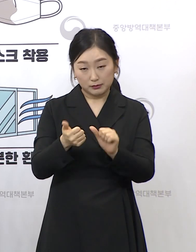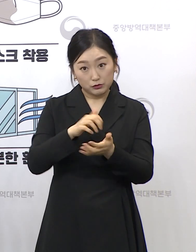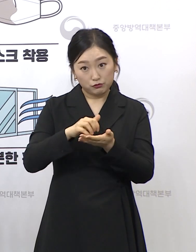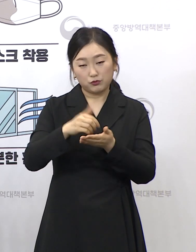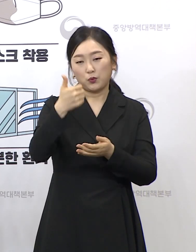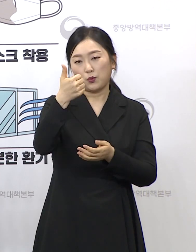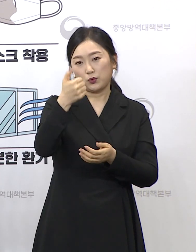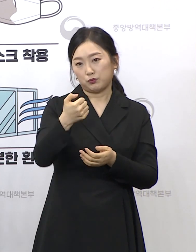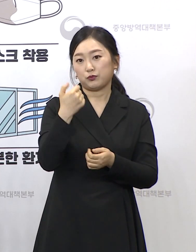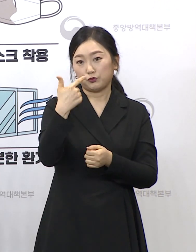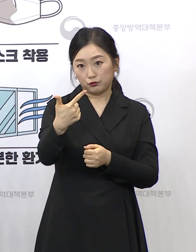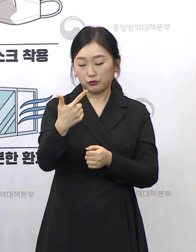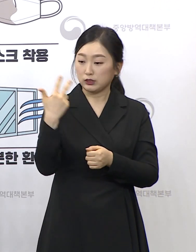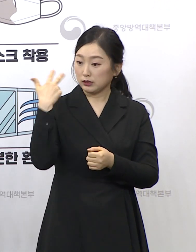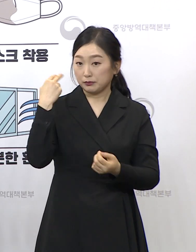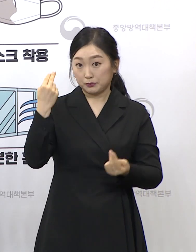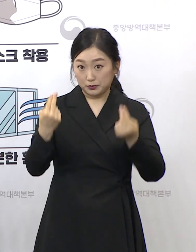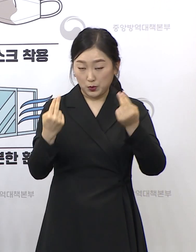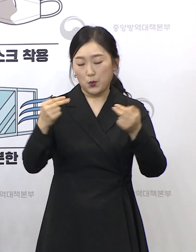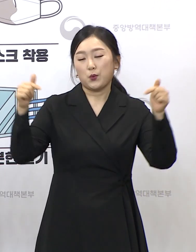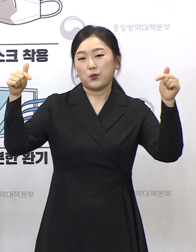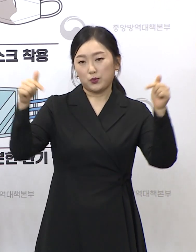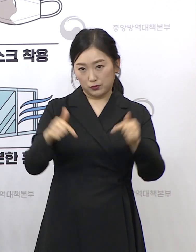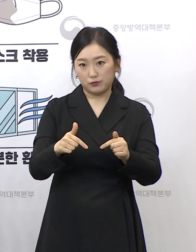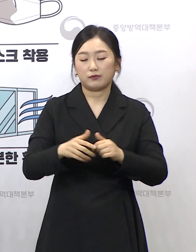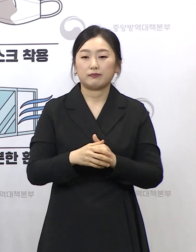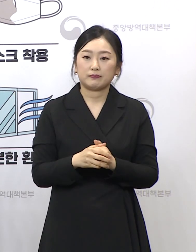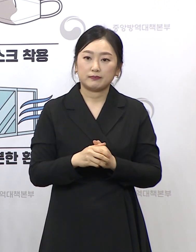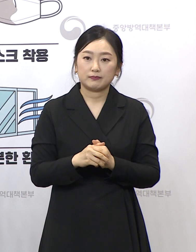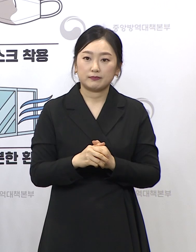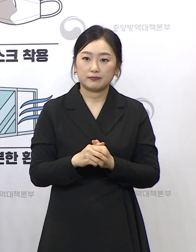사망자는 56명으로 전주 대비 감소하였습니다.